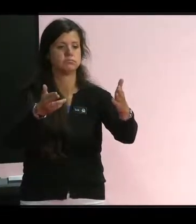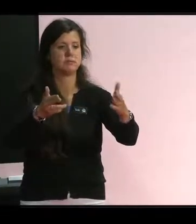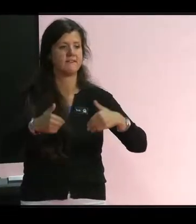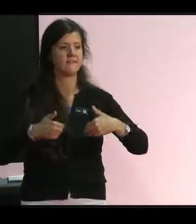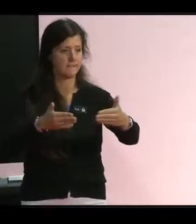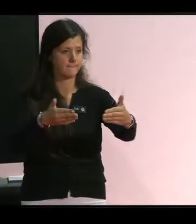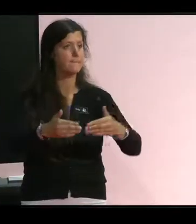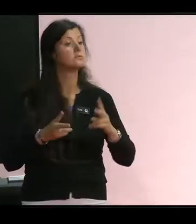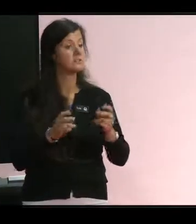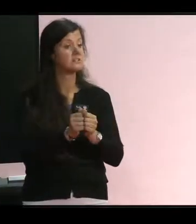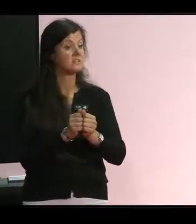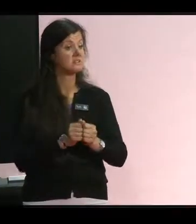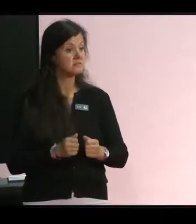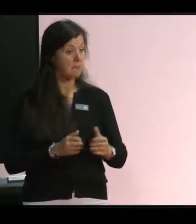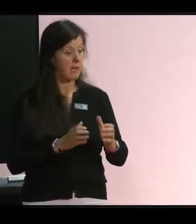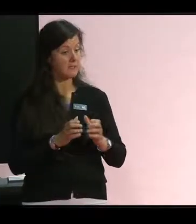Och sånt.